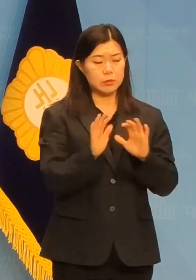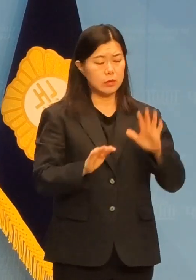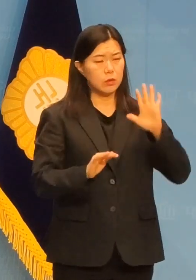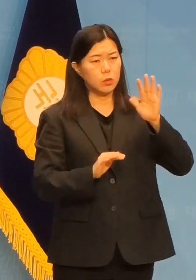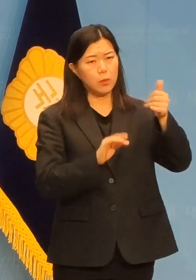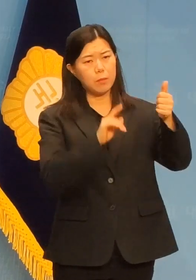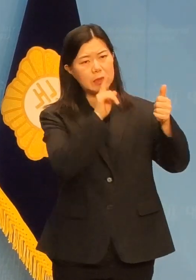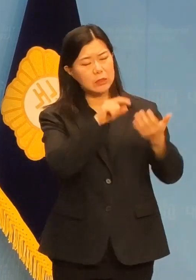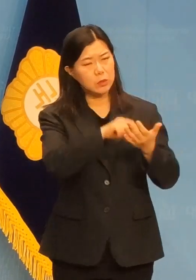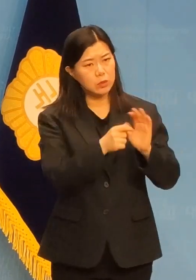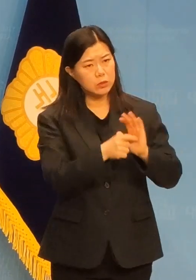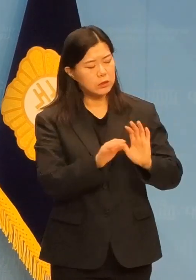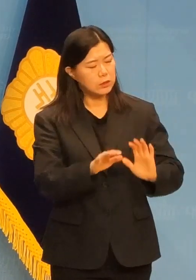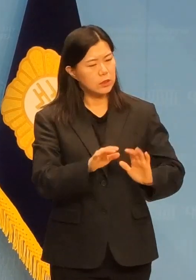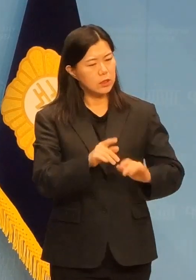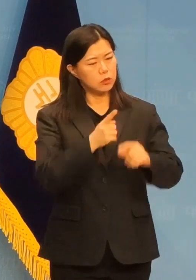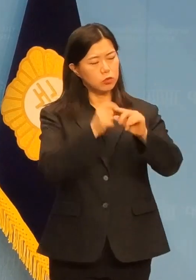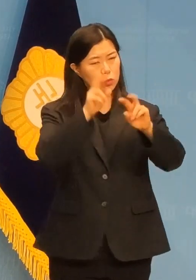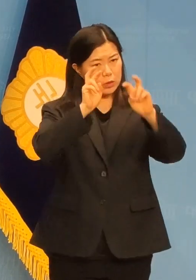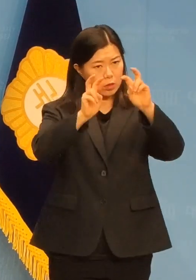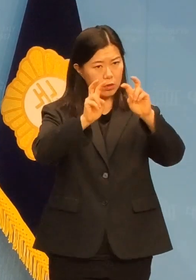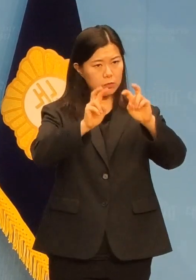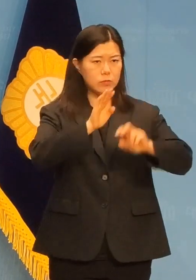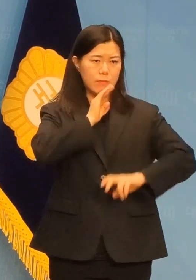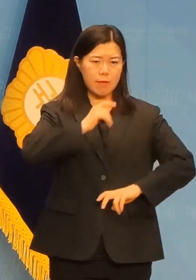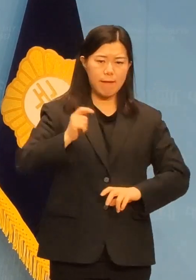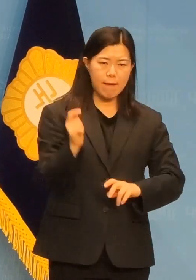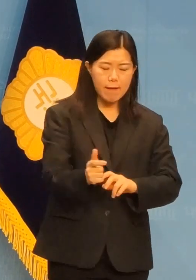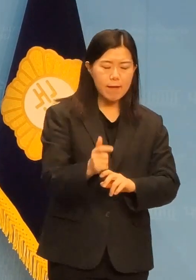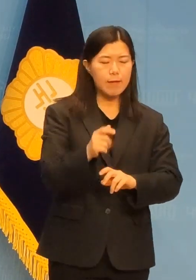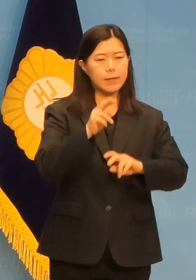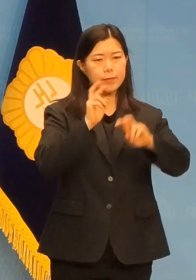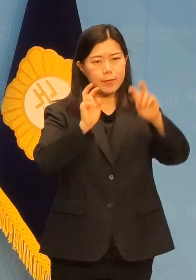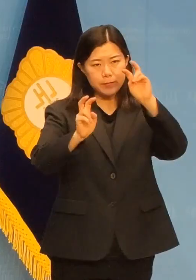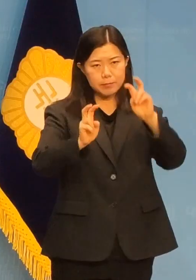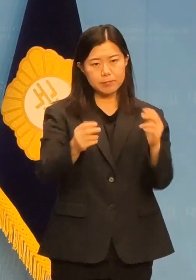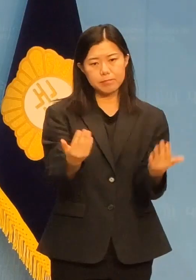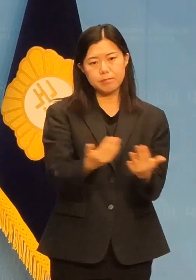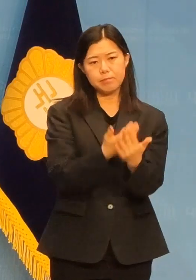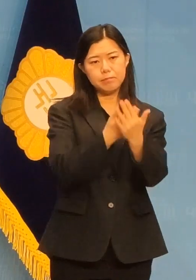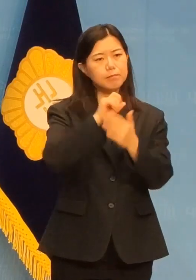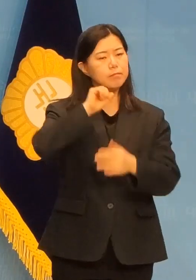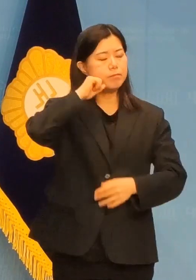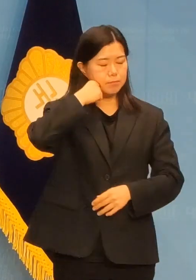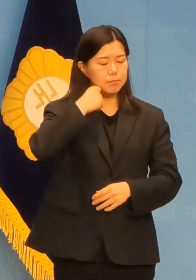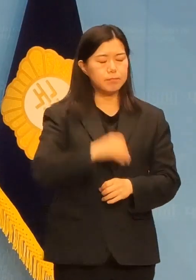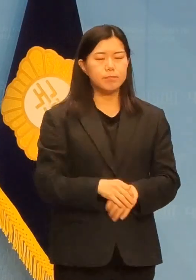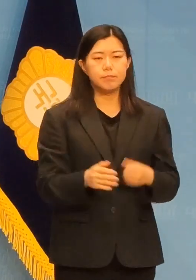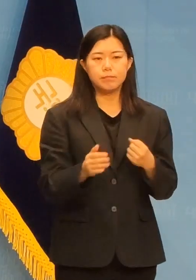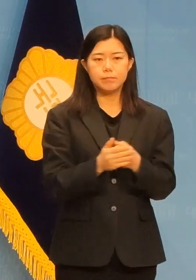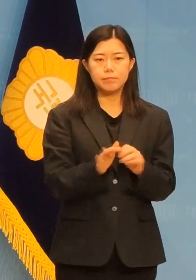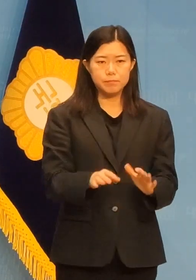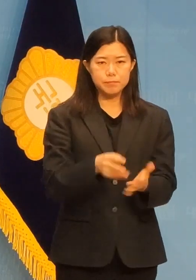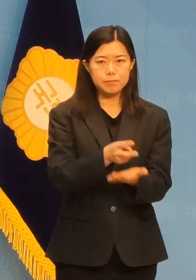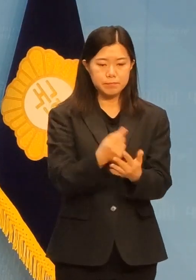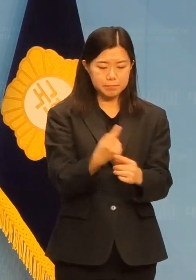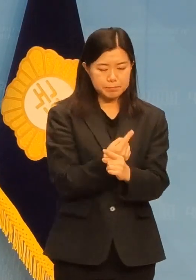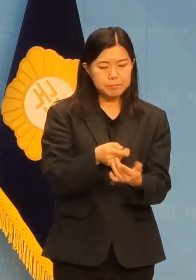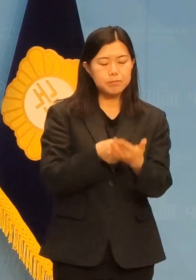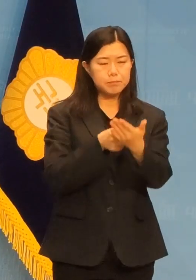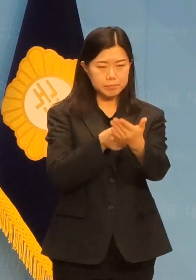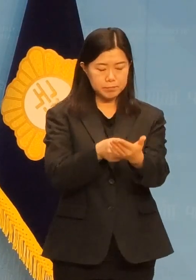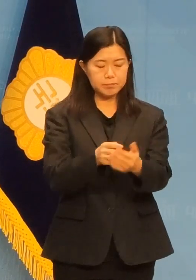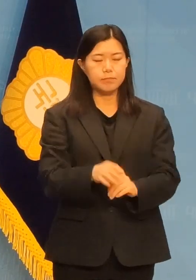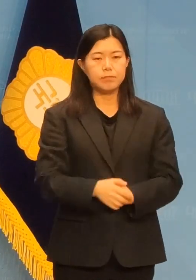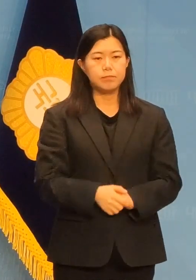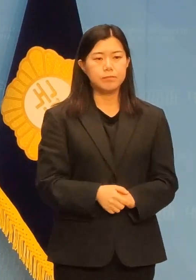얘기하는 수준의 중소기업, 강소기업이 나올 수 있는 정책 환경이 이루어지기 어렵다라고 생각해서 본 법을 발의하게 되었다라고 하는